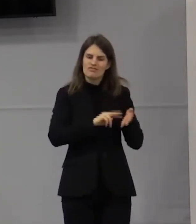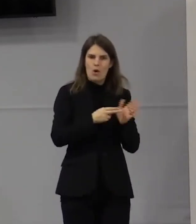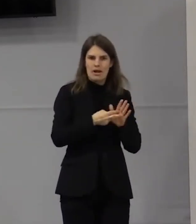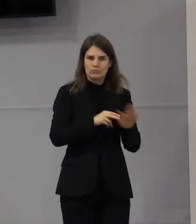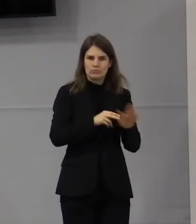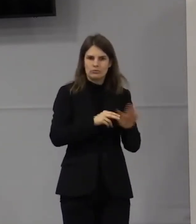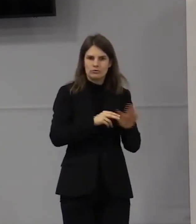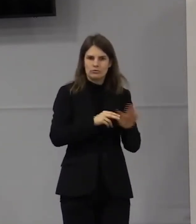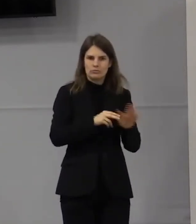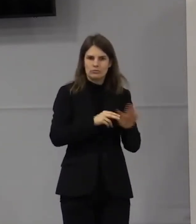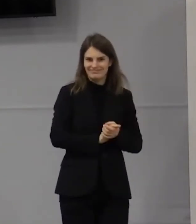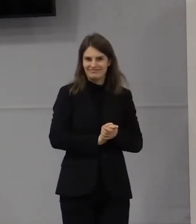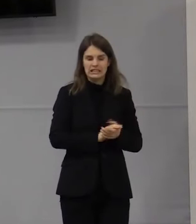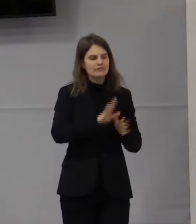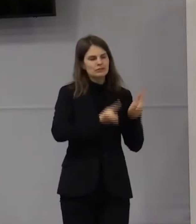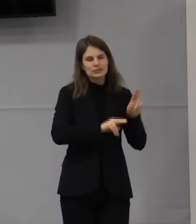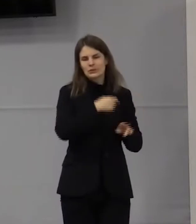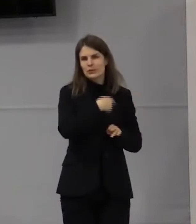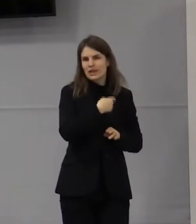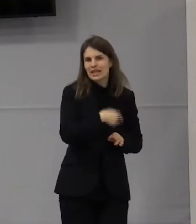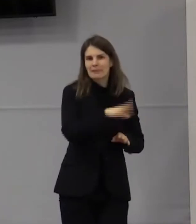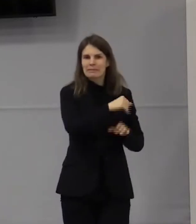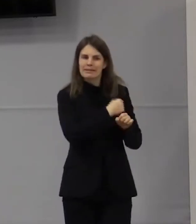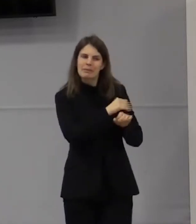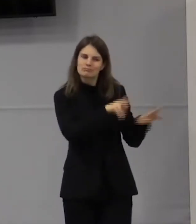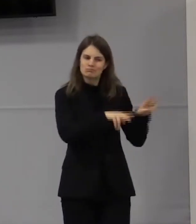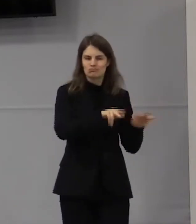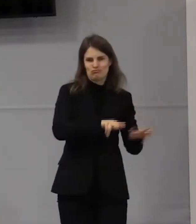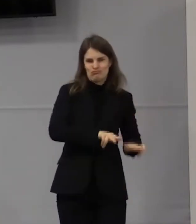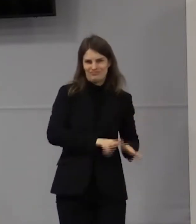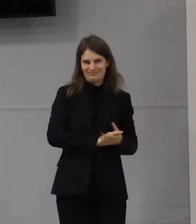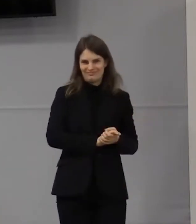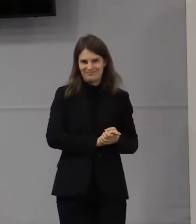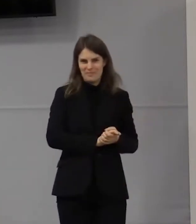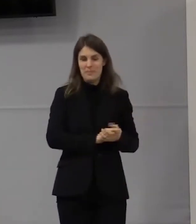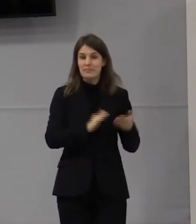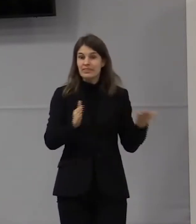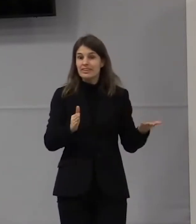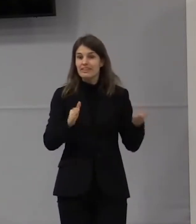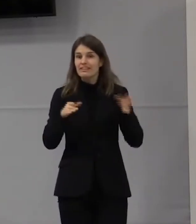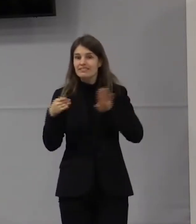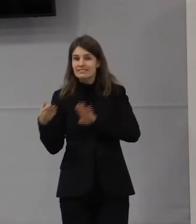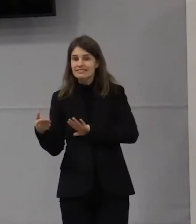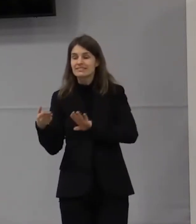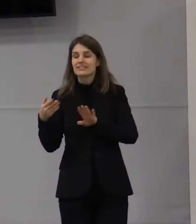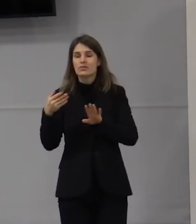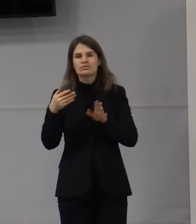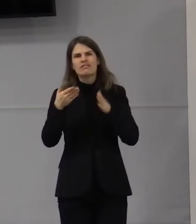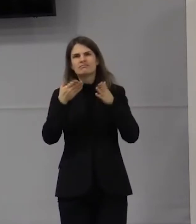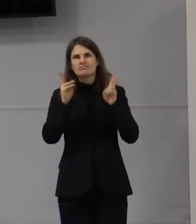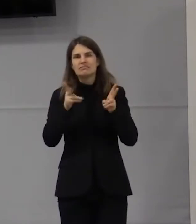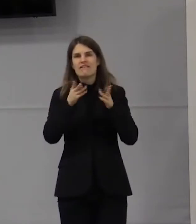mit Mitarbeiterinnen, Kolleginnen und Kollegen und dann als Weihnachtsgottesdienst